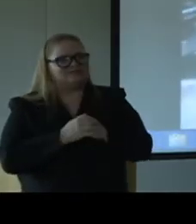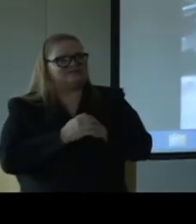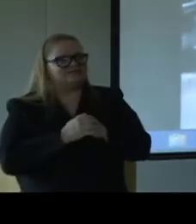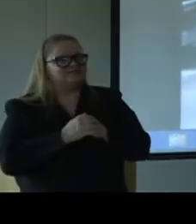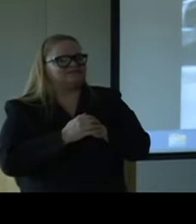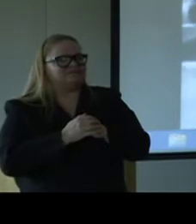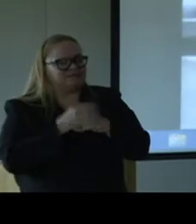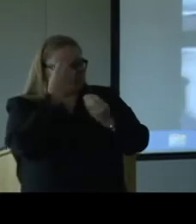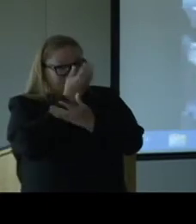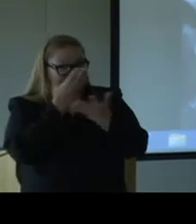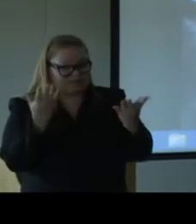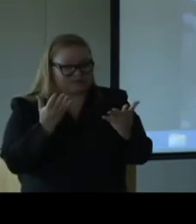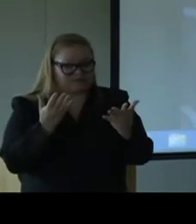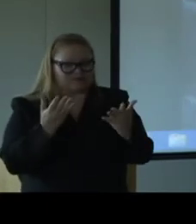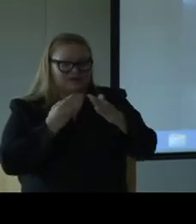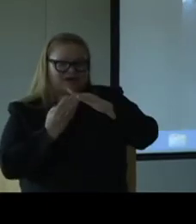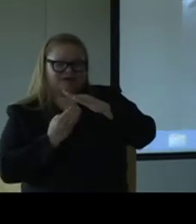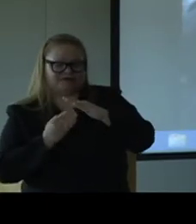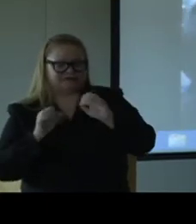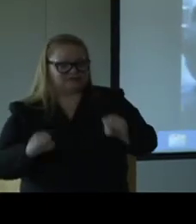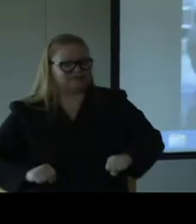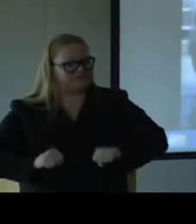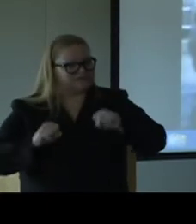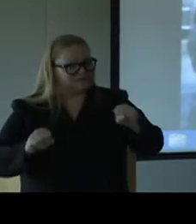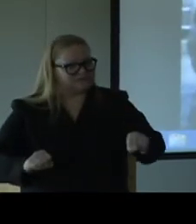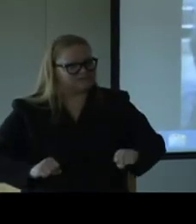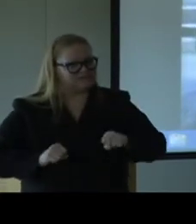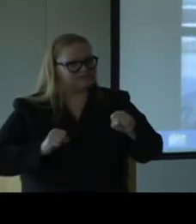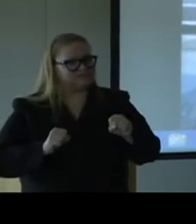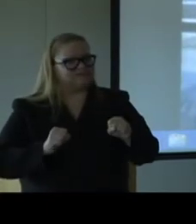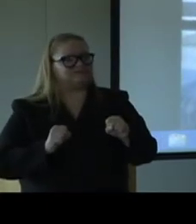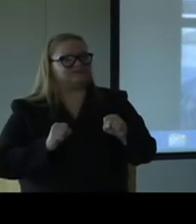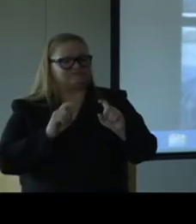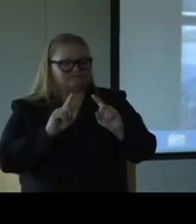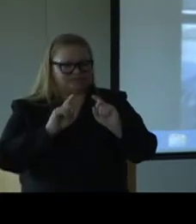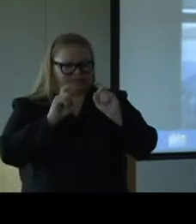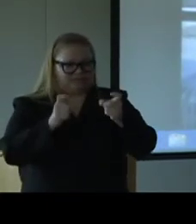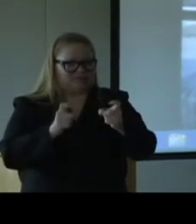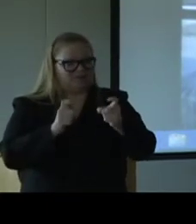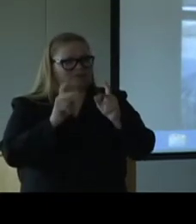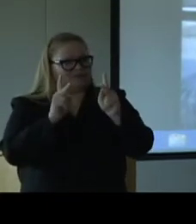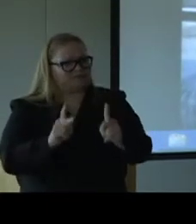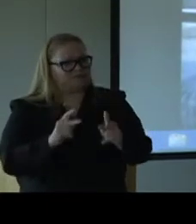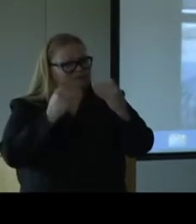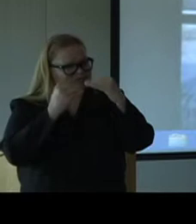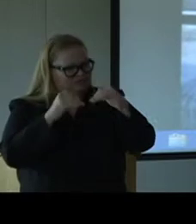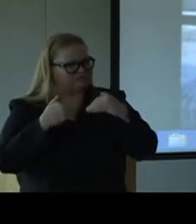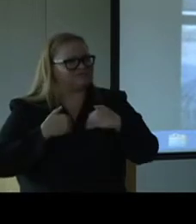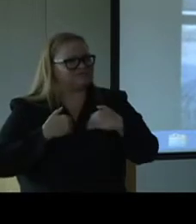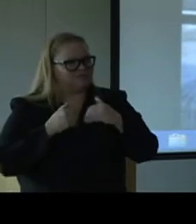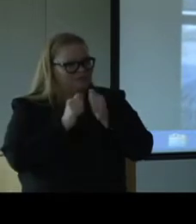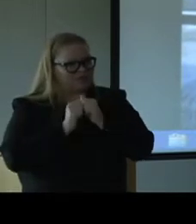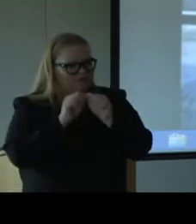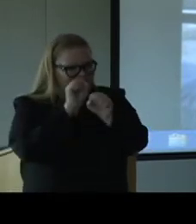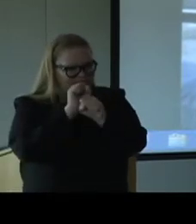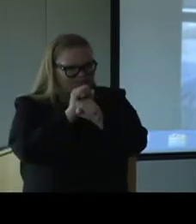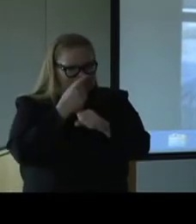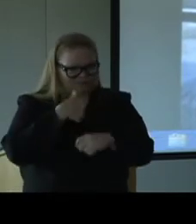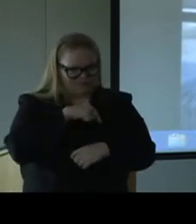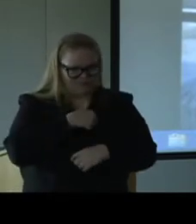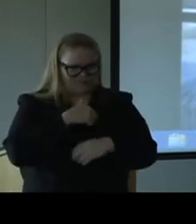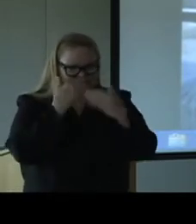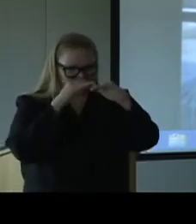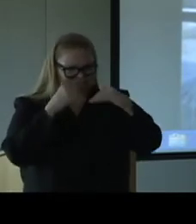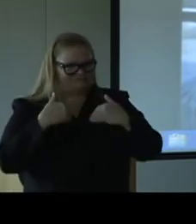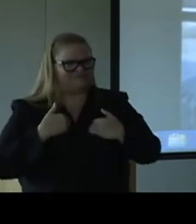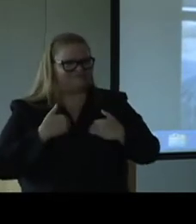de ruedas, que una de las partes más importantes, la donó una persona con impedimento, que es un compañero de trabajo nuestro que tiene impedimento,